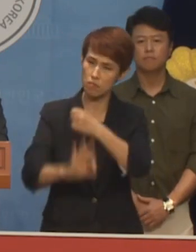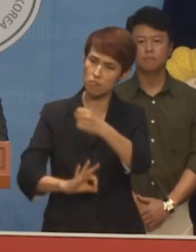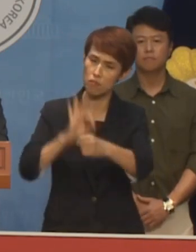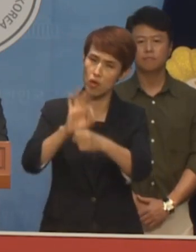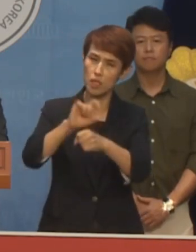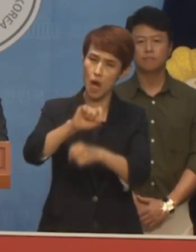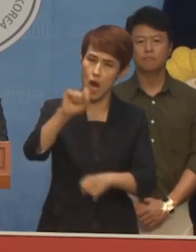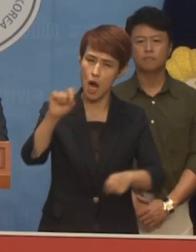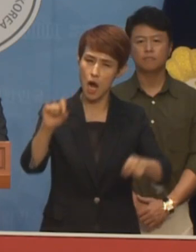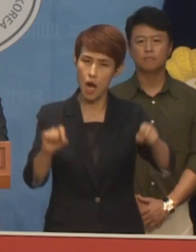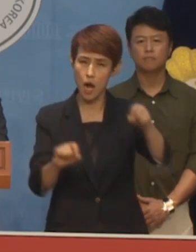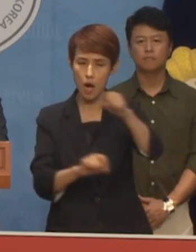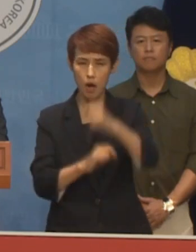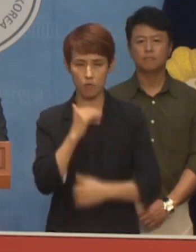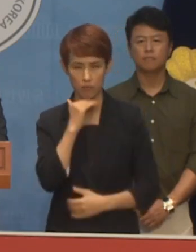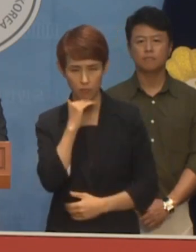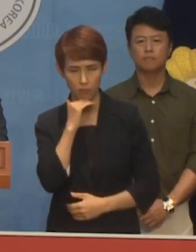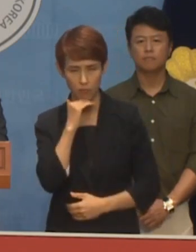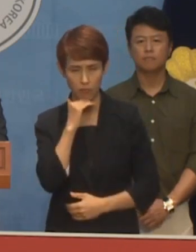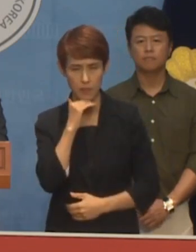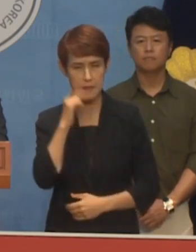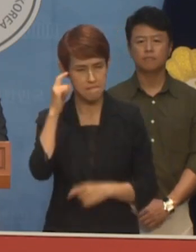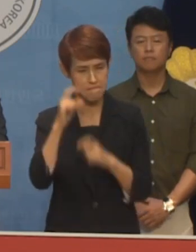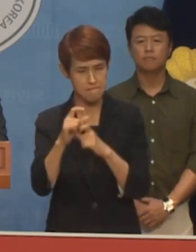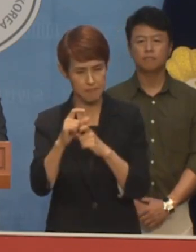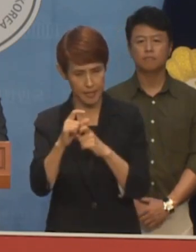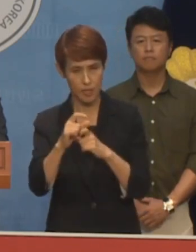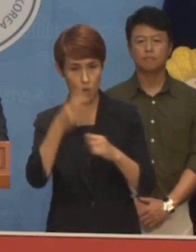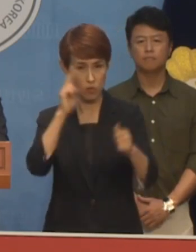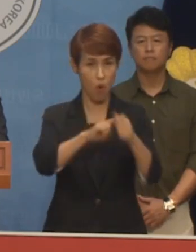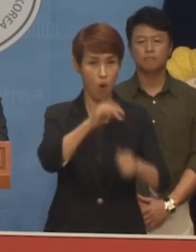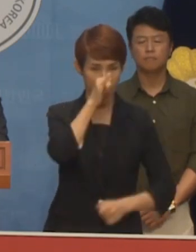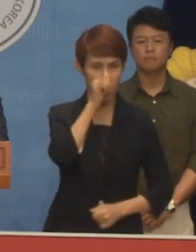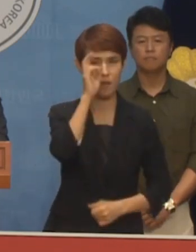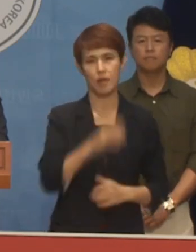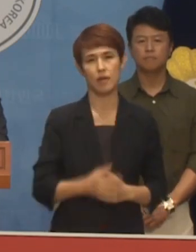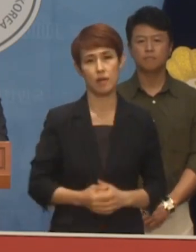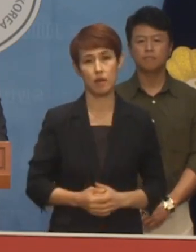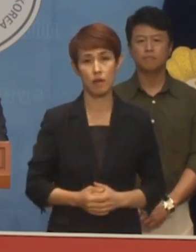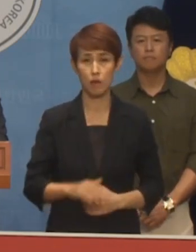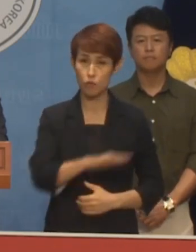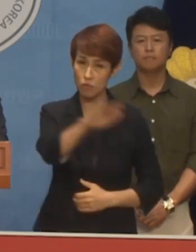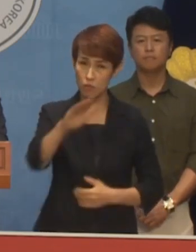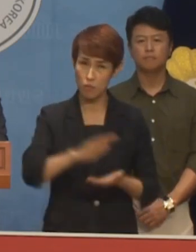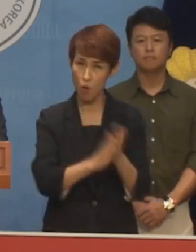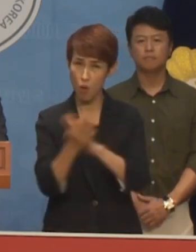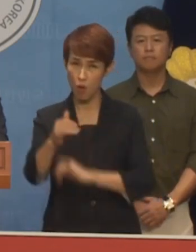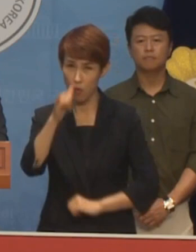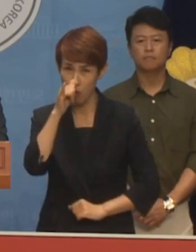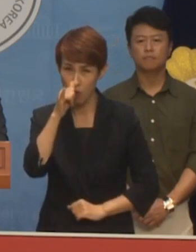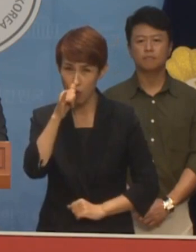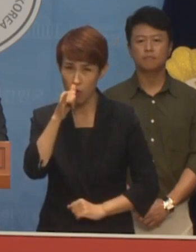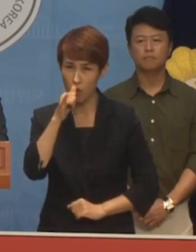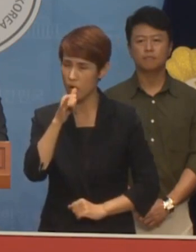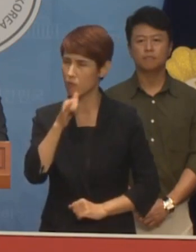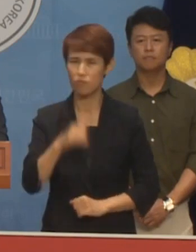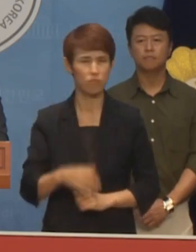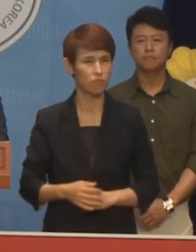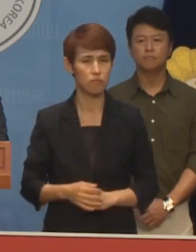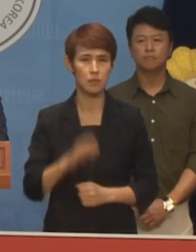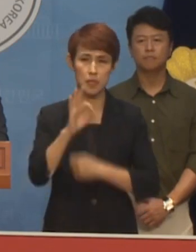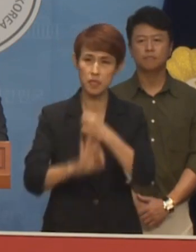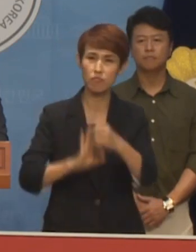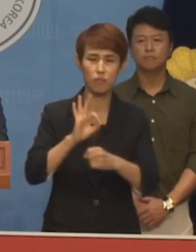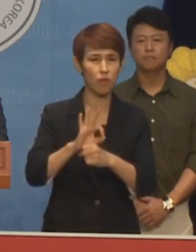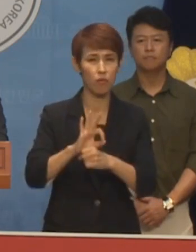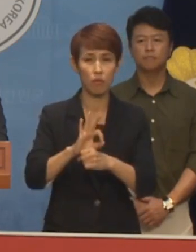시간을 거쳐 고민하고 도전하는 사람도 있습니다. 우리는 바뀌고 있습니까? 10년, 아니